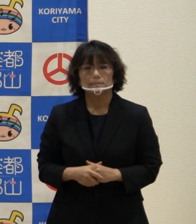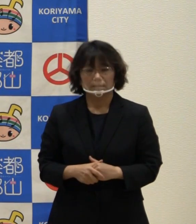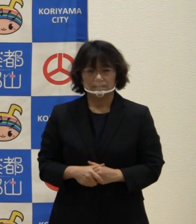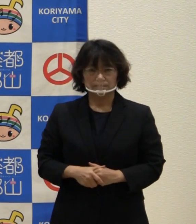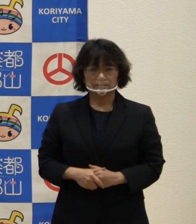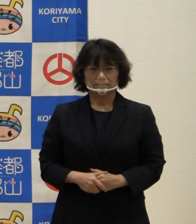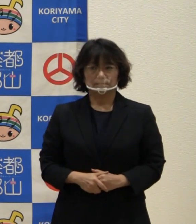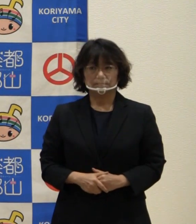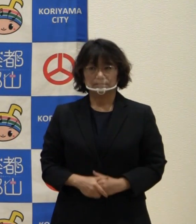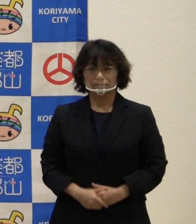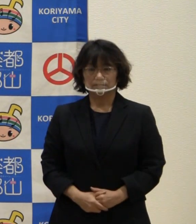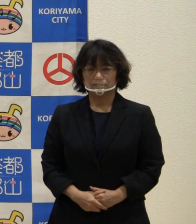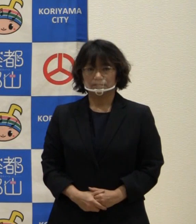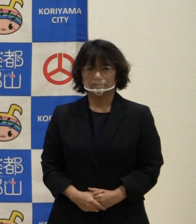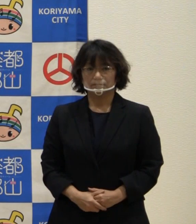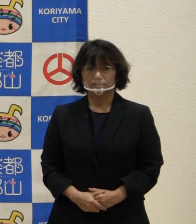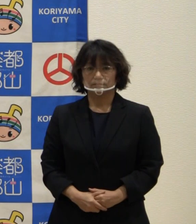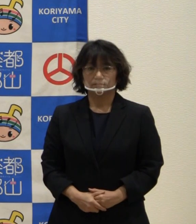幹事社からは以上です。